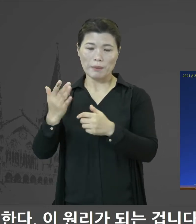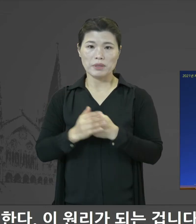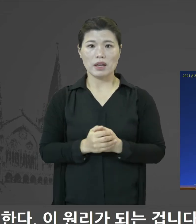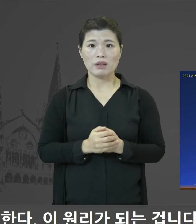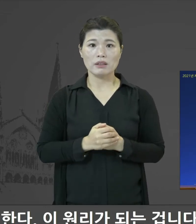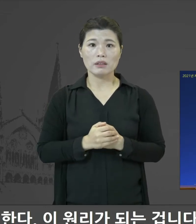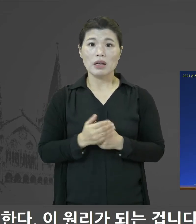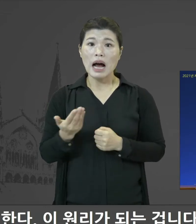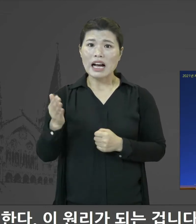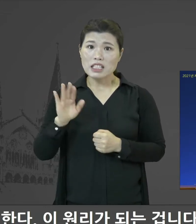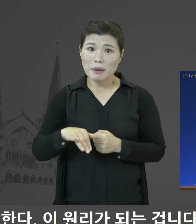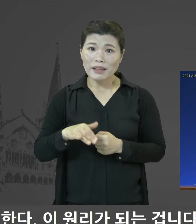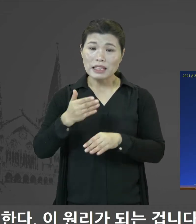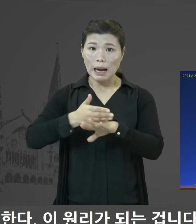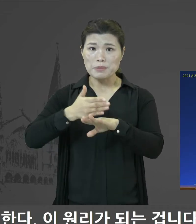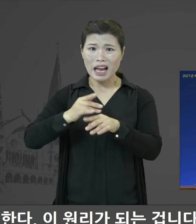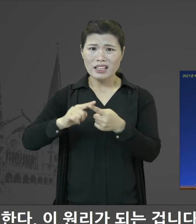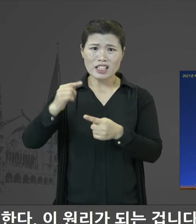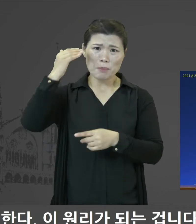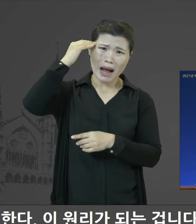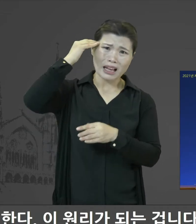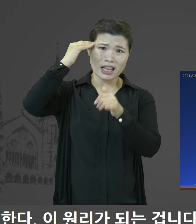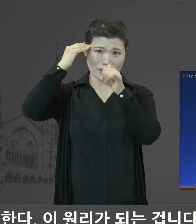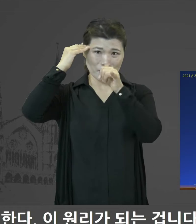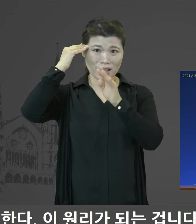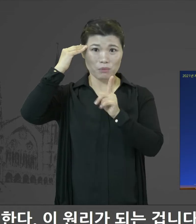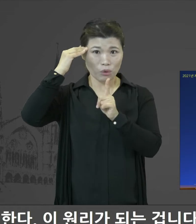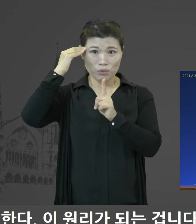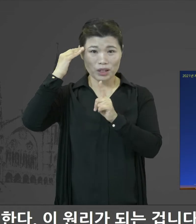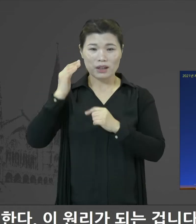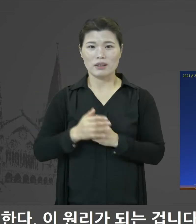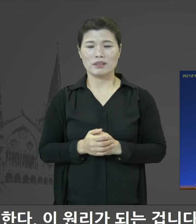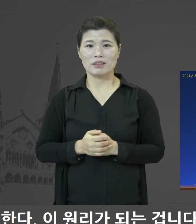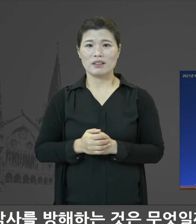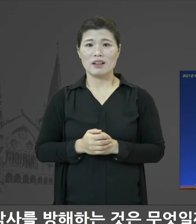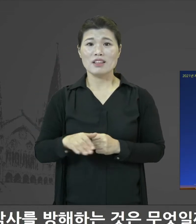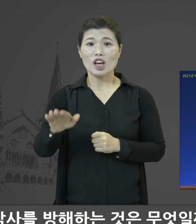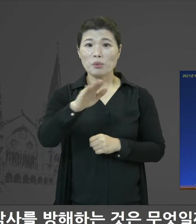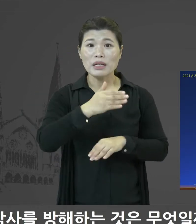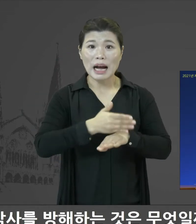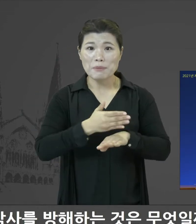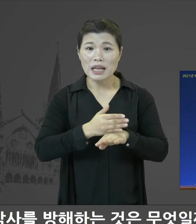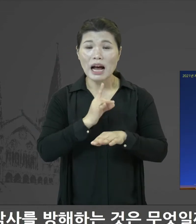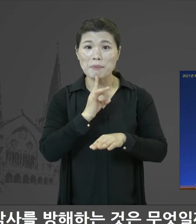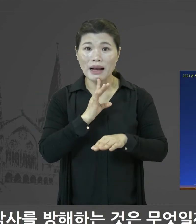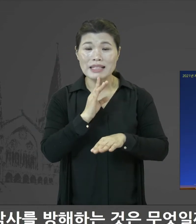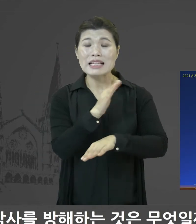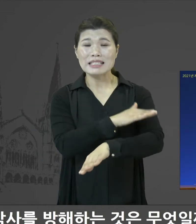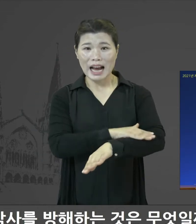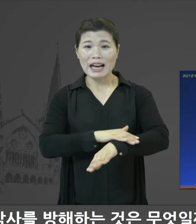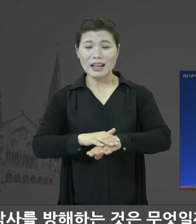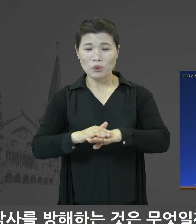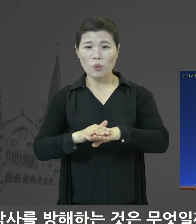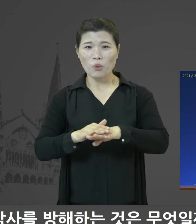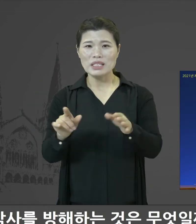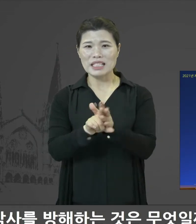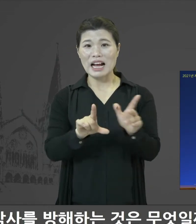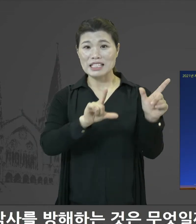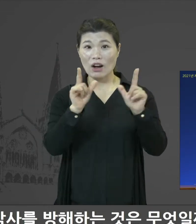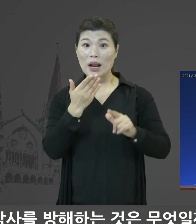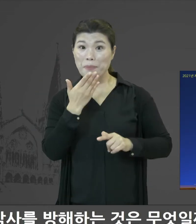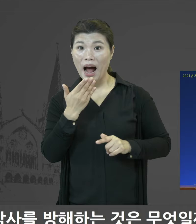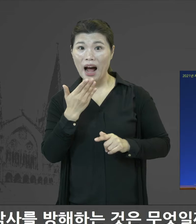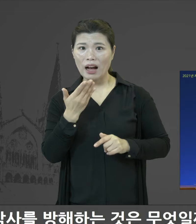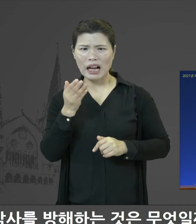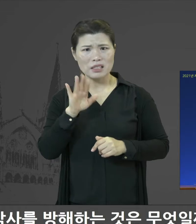무엇일까요? 사랑하는 우리 충현의 가족들, 하나님의 백성들, 감사만 잘해도 신앙생활 잘하는 거 아는데